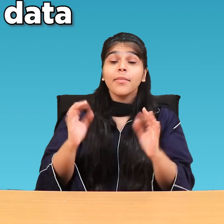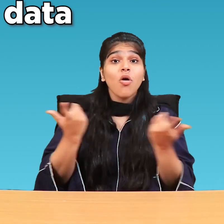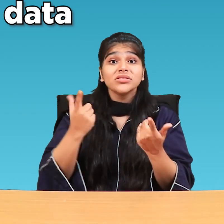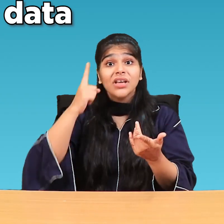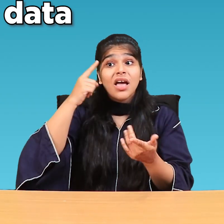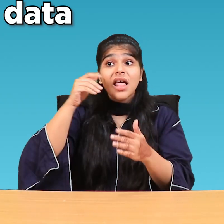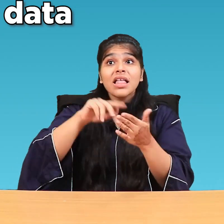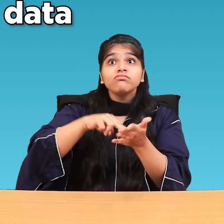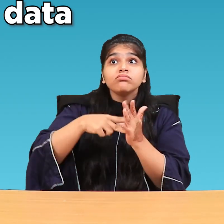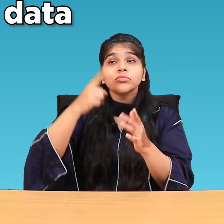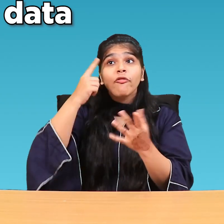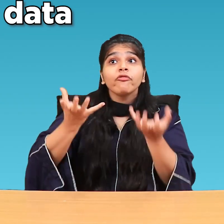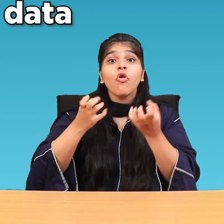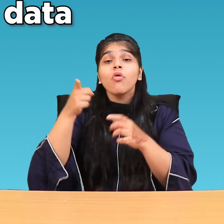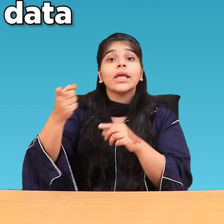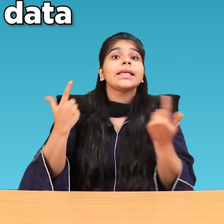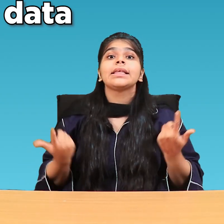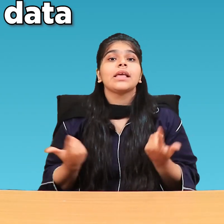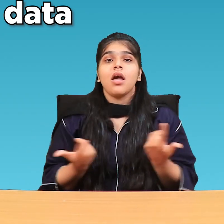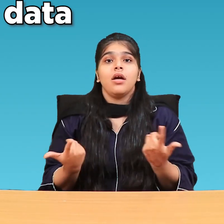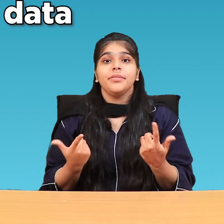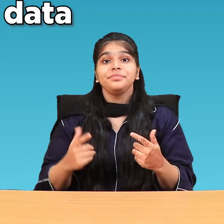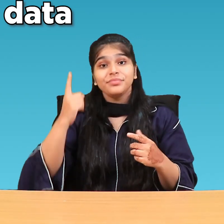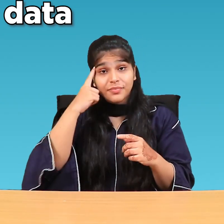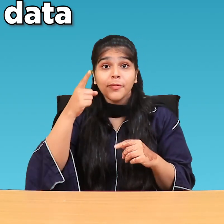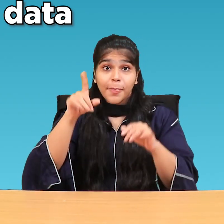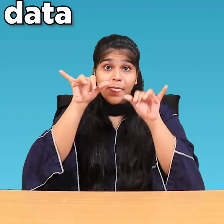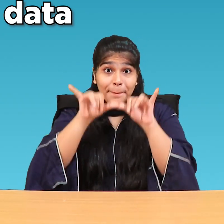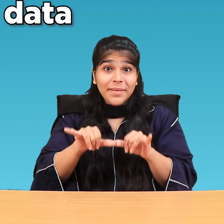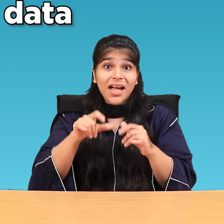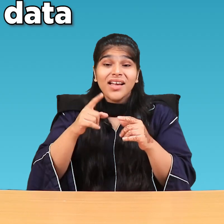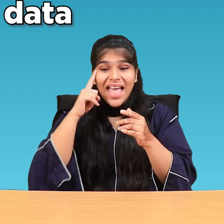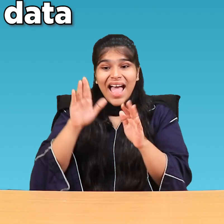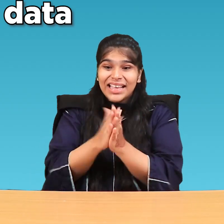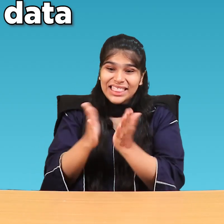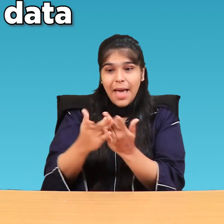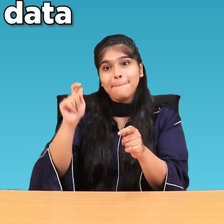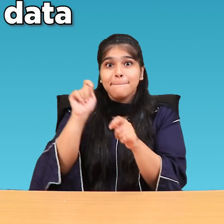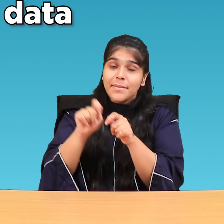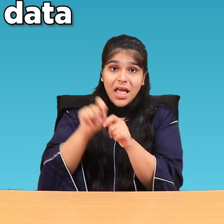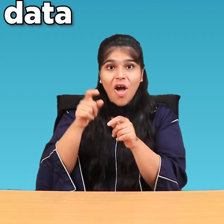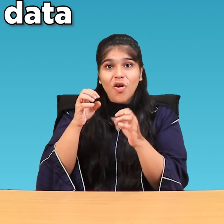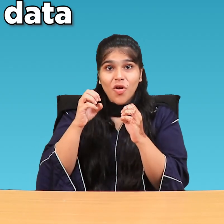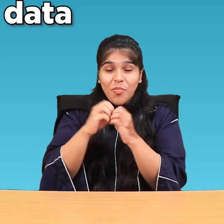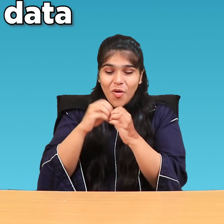एक्सपर्टीज़ क्या है, बिकॉज आफ्टर ऑल ये टेक्स्ट बुक्स जो बनेंगी, जो बोर्ड ये बनेगी,